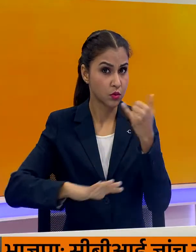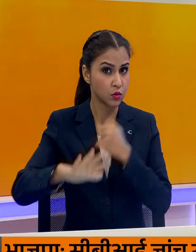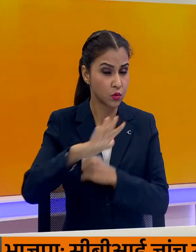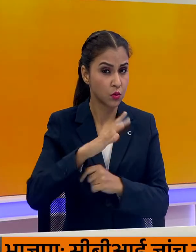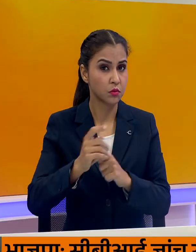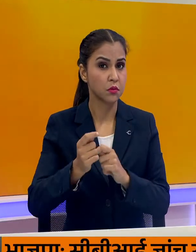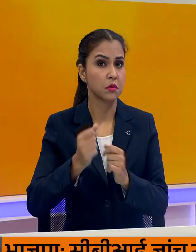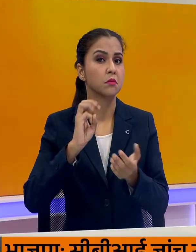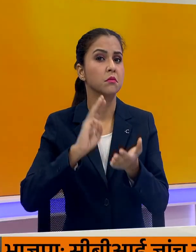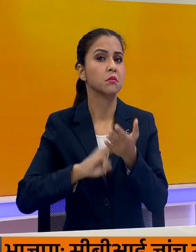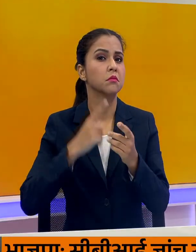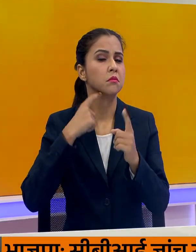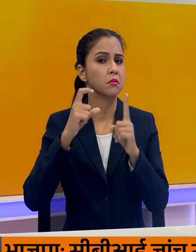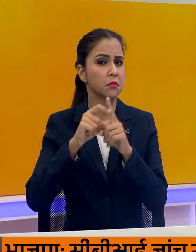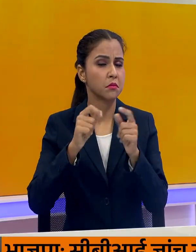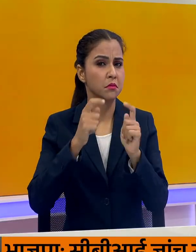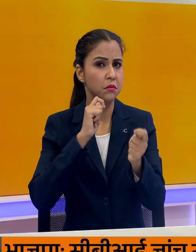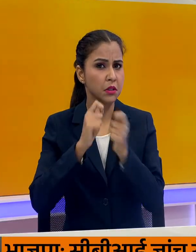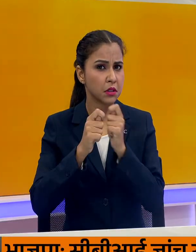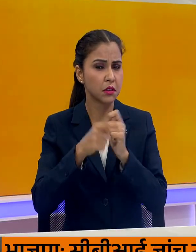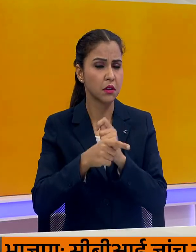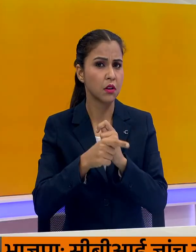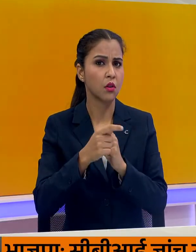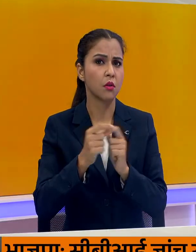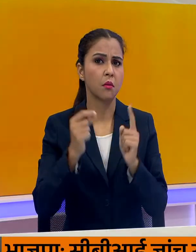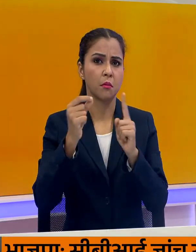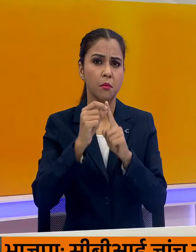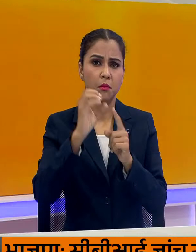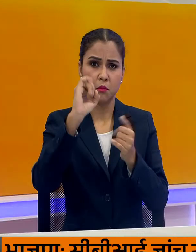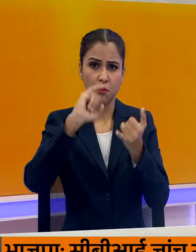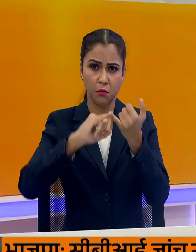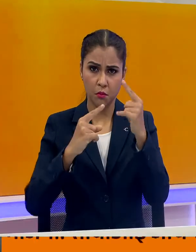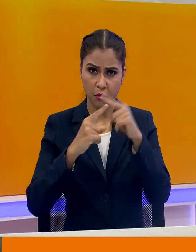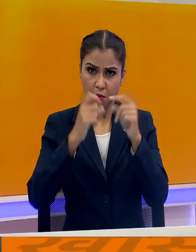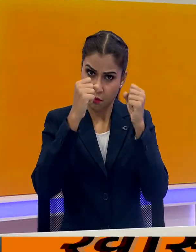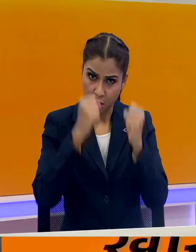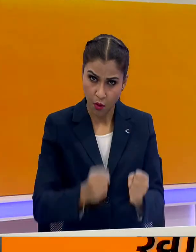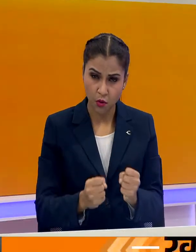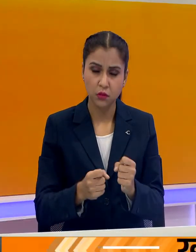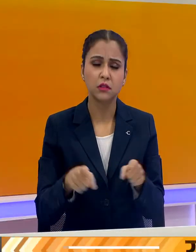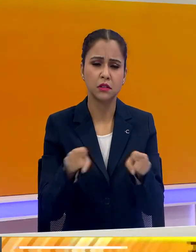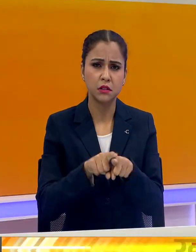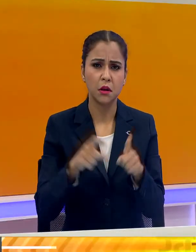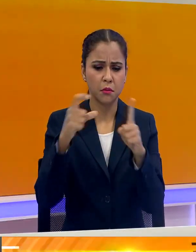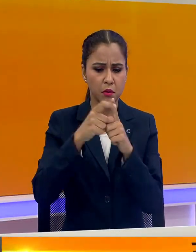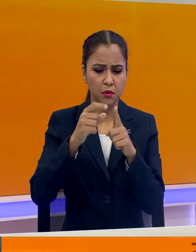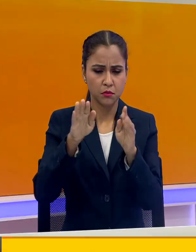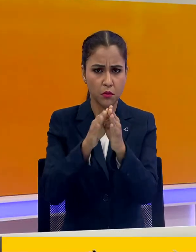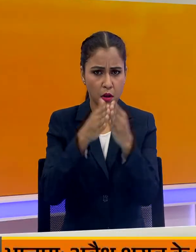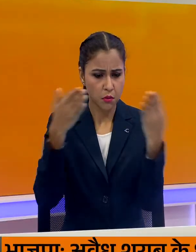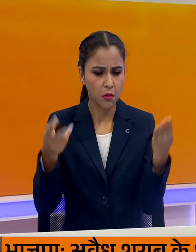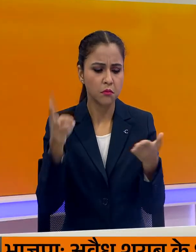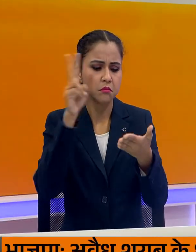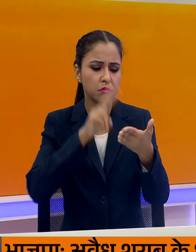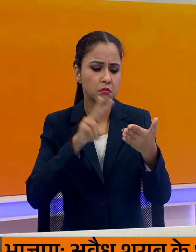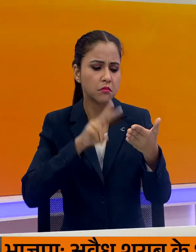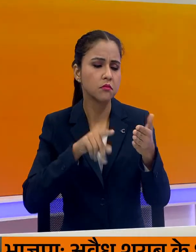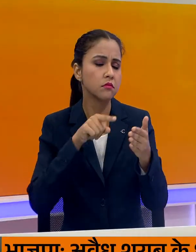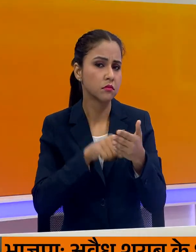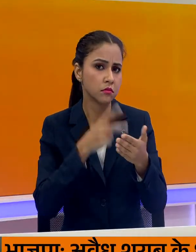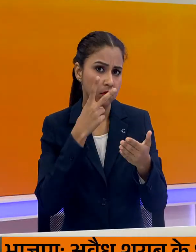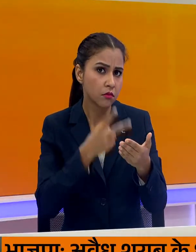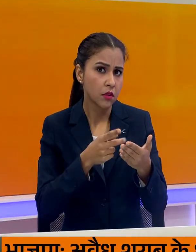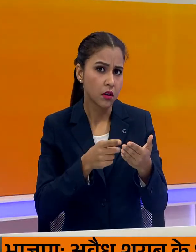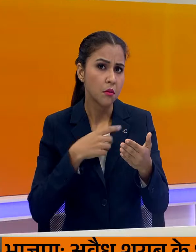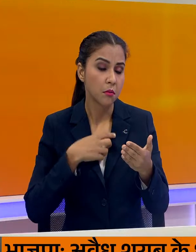में इन लोगों का पोस्ट और मीडिया में भी, अखबारों में मैंने देखा है, ये देख करके